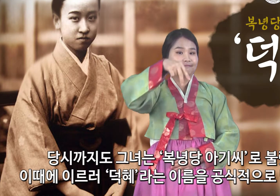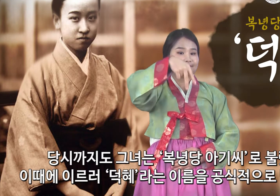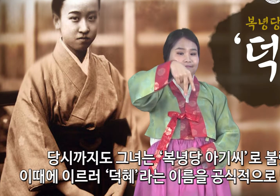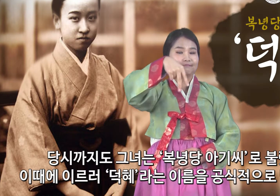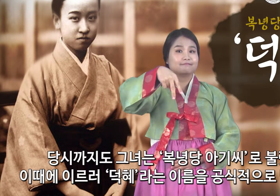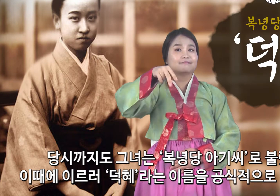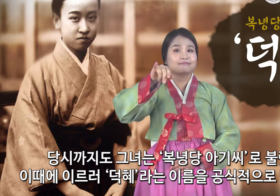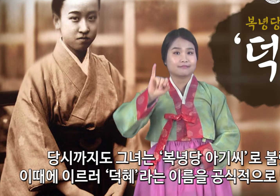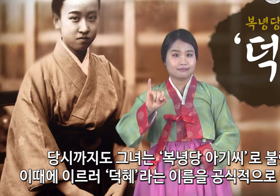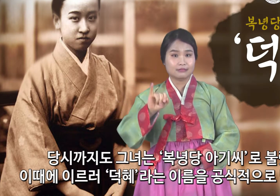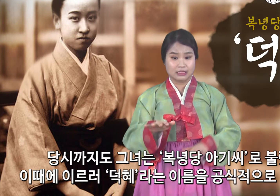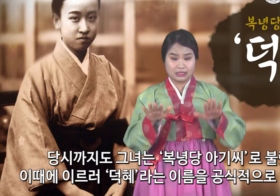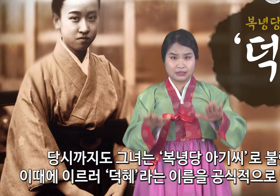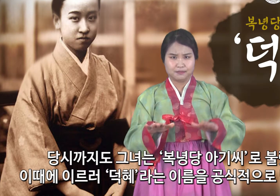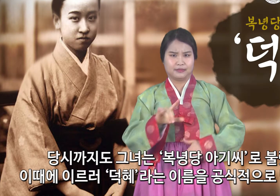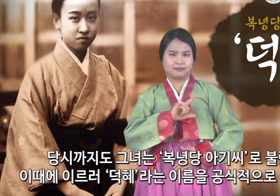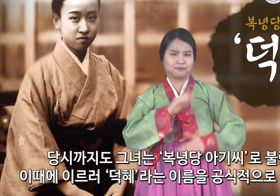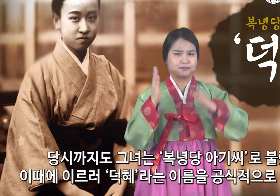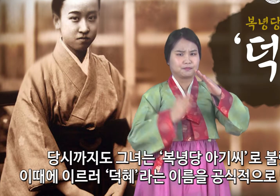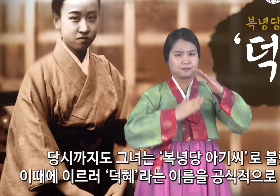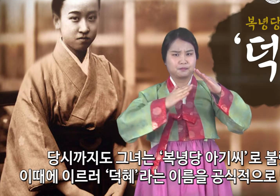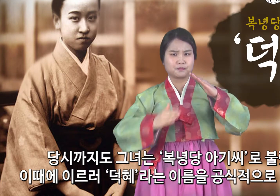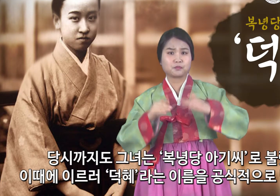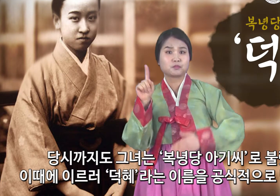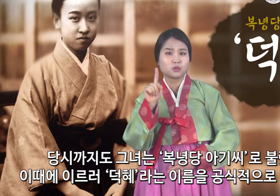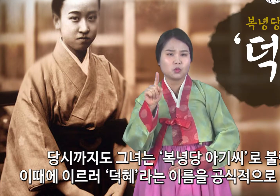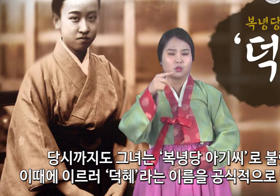받게 되었다.